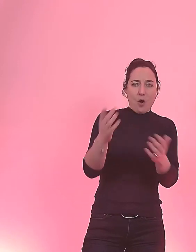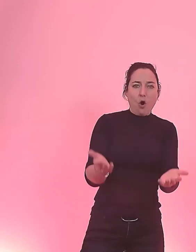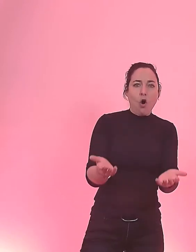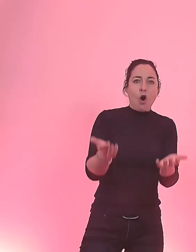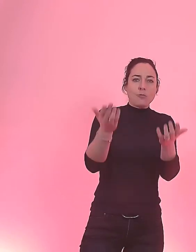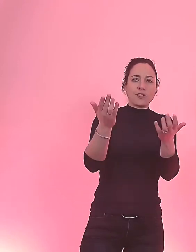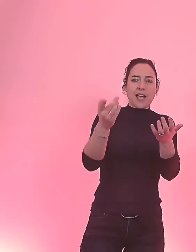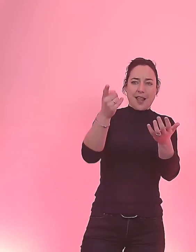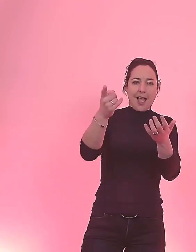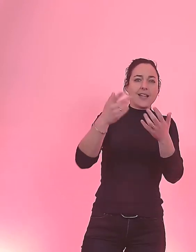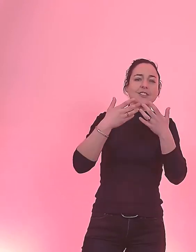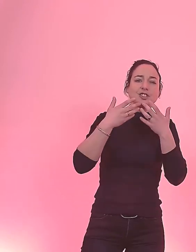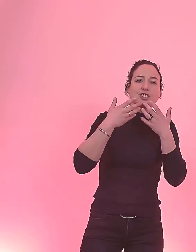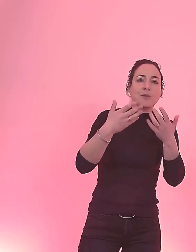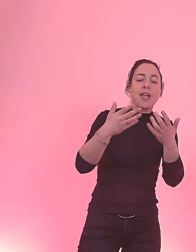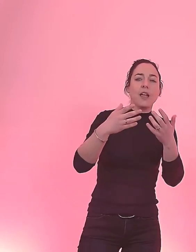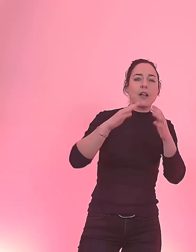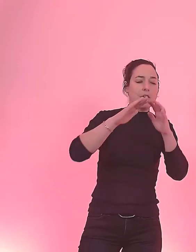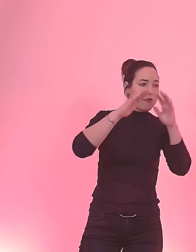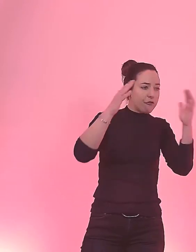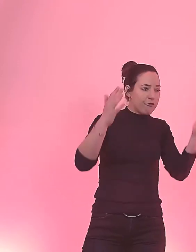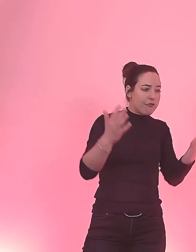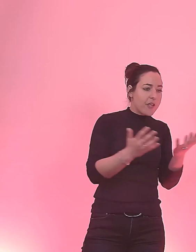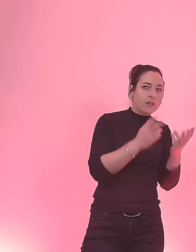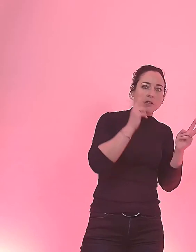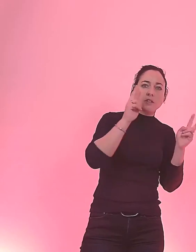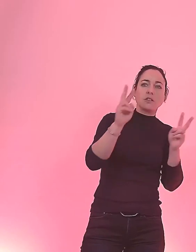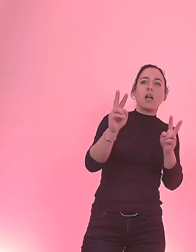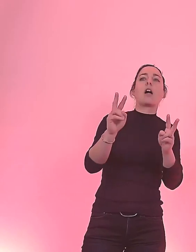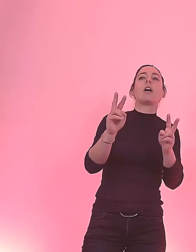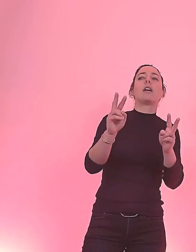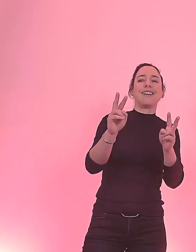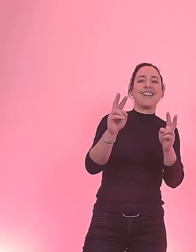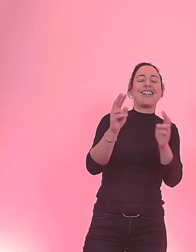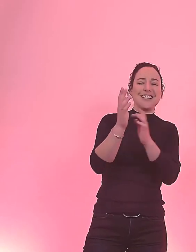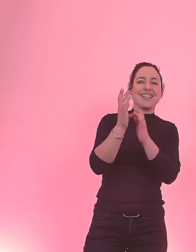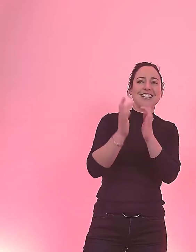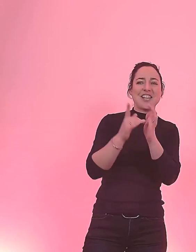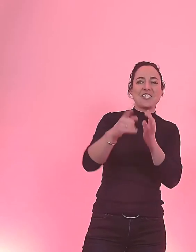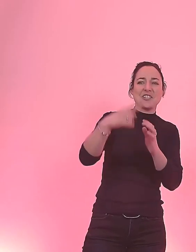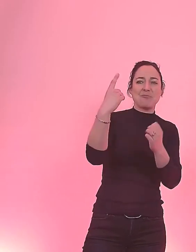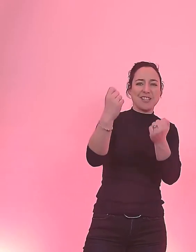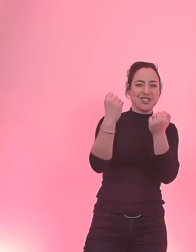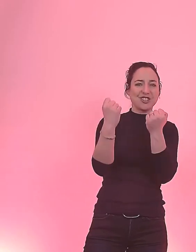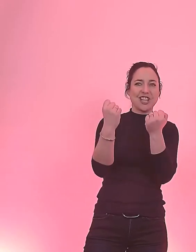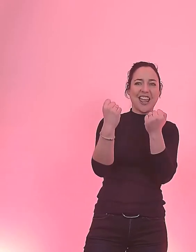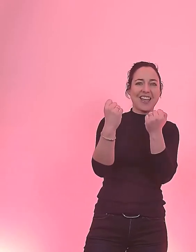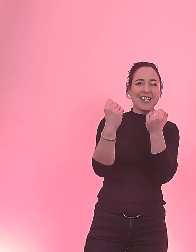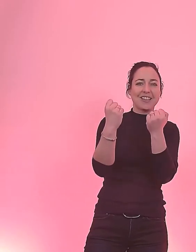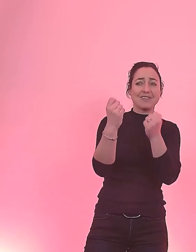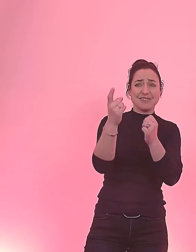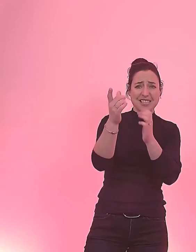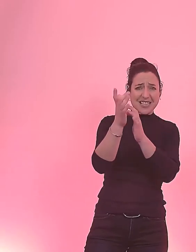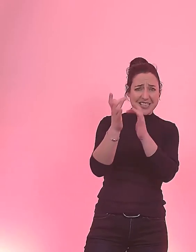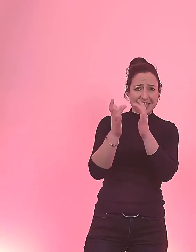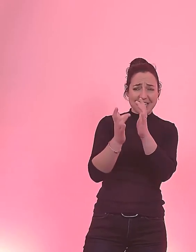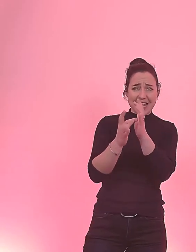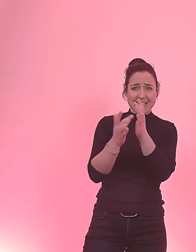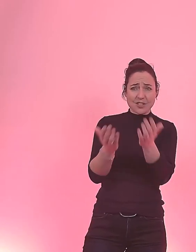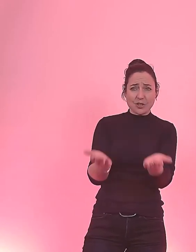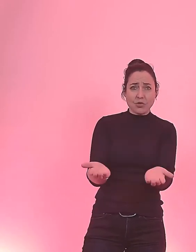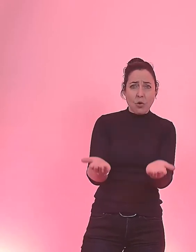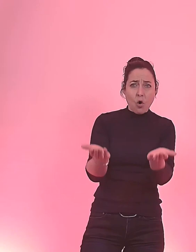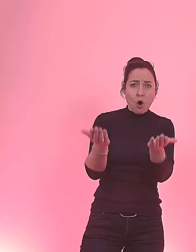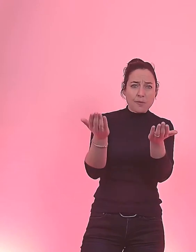dan zal de wereld zien jezus is sterke en als jezus op staat zal